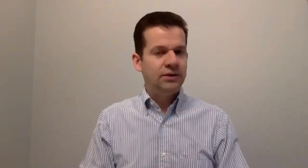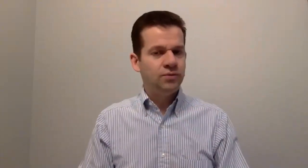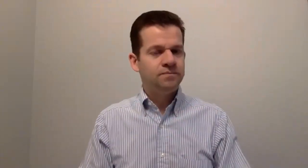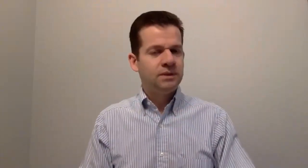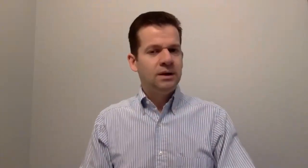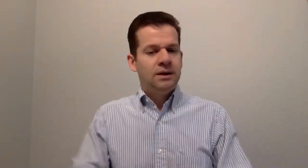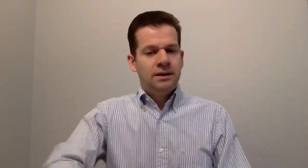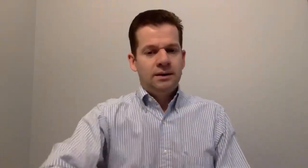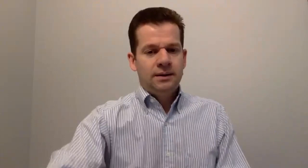significado.